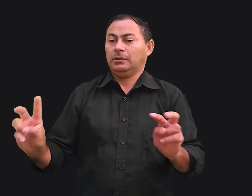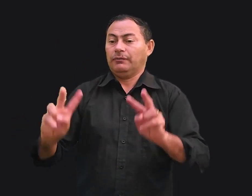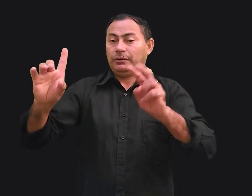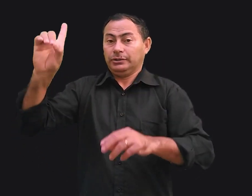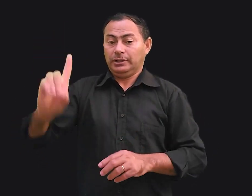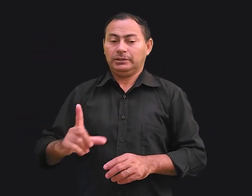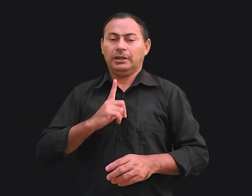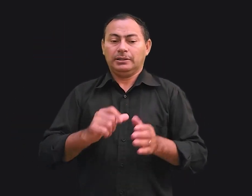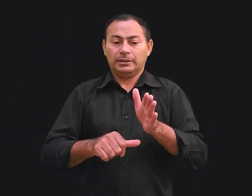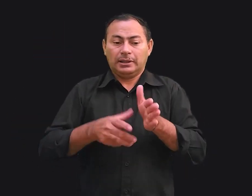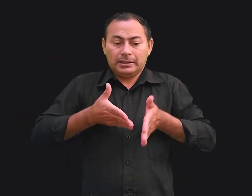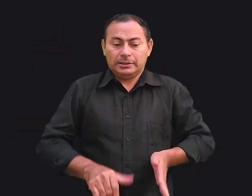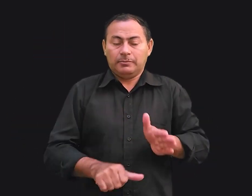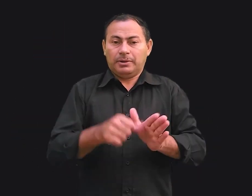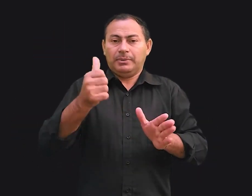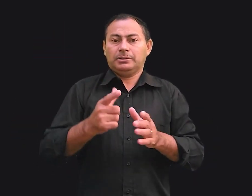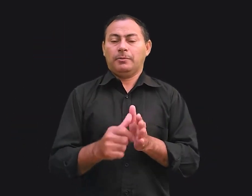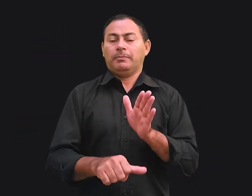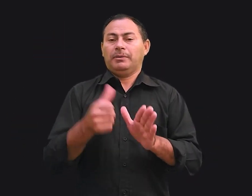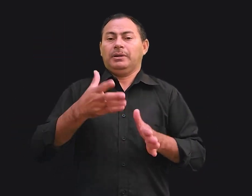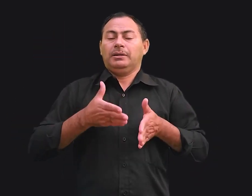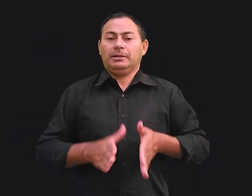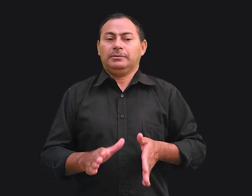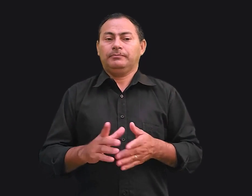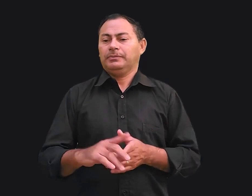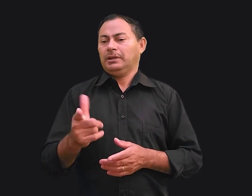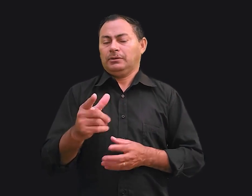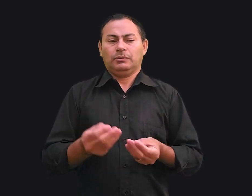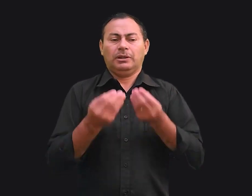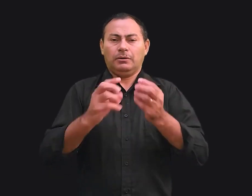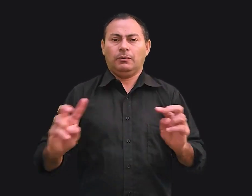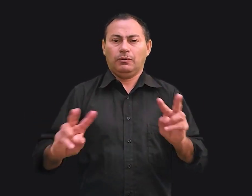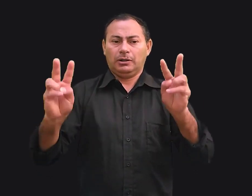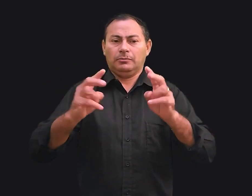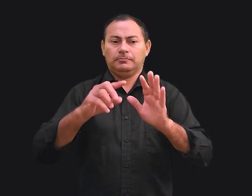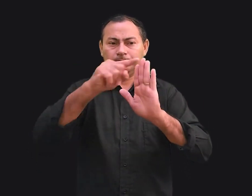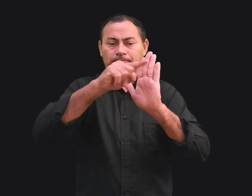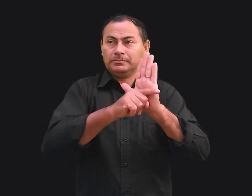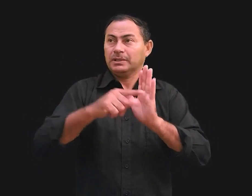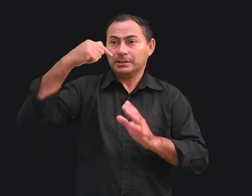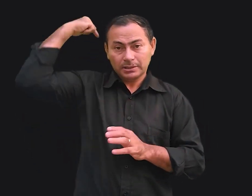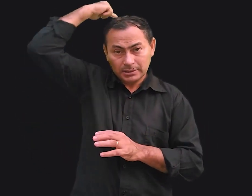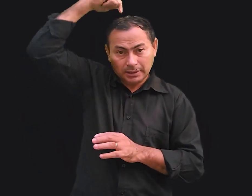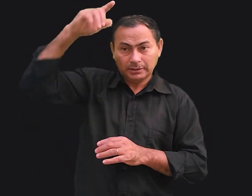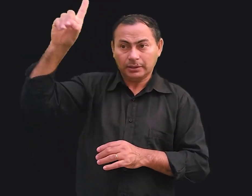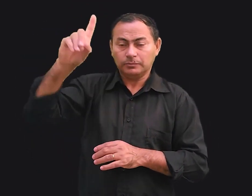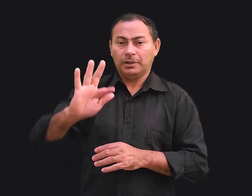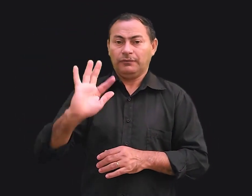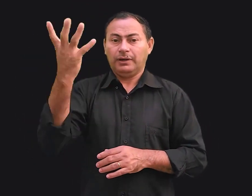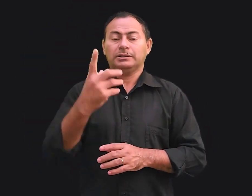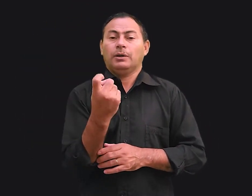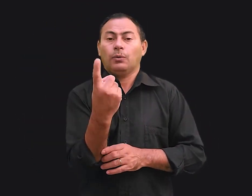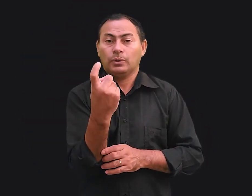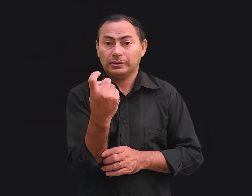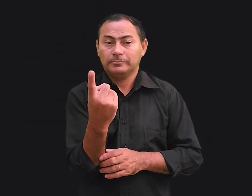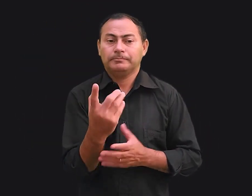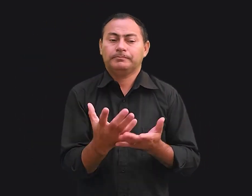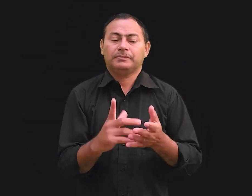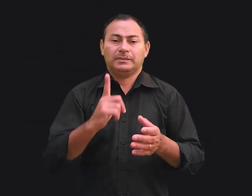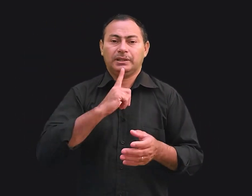por ter nascido primeiro, por ser o primogênito. Ele não deu valor para o plano sagrado de Deus, para o fato de ser único e de ter